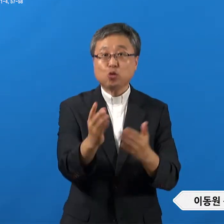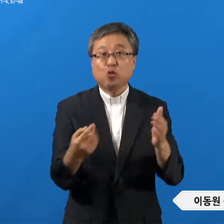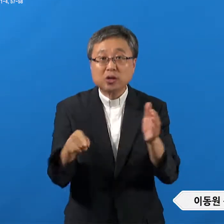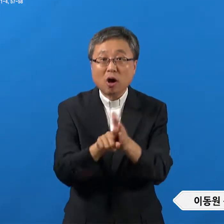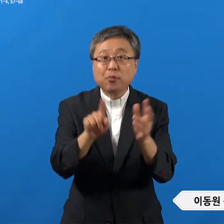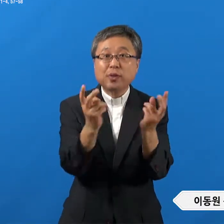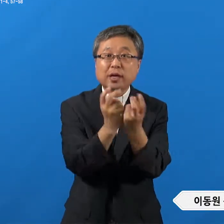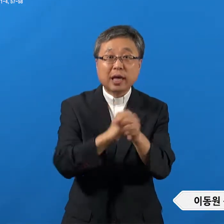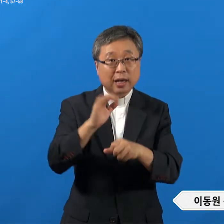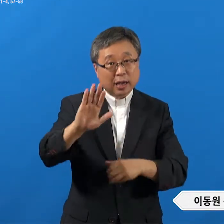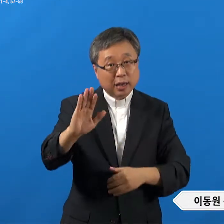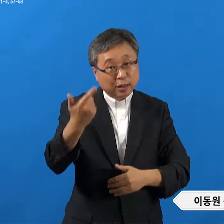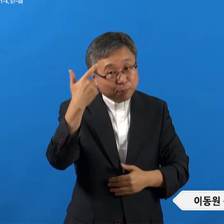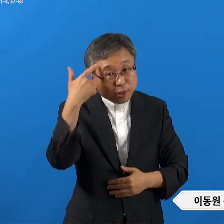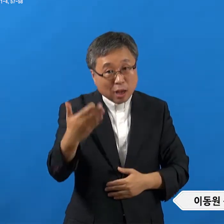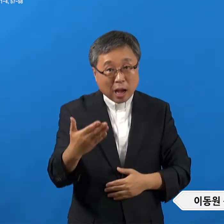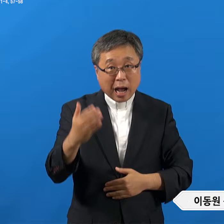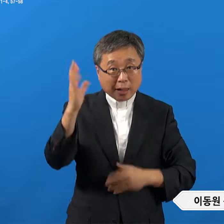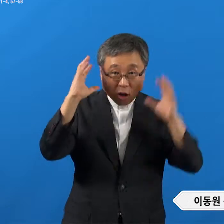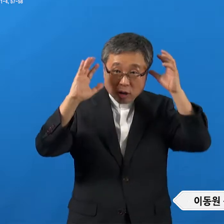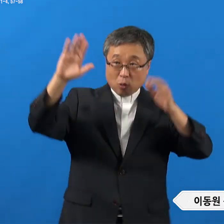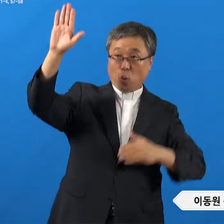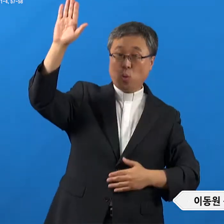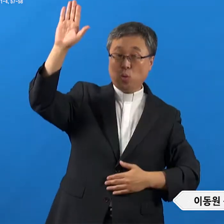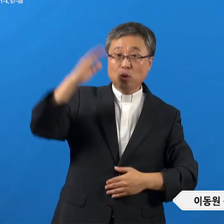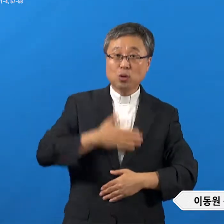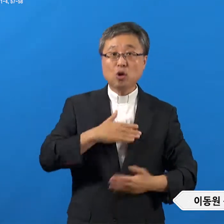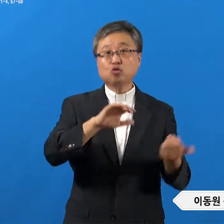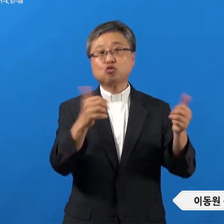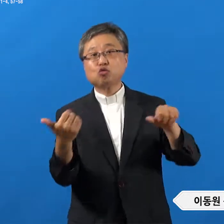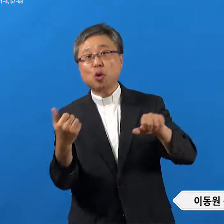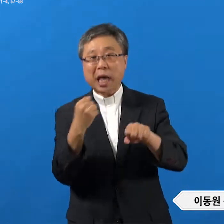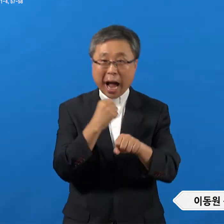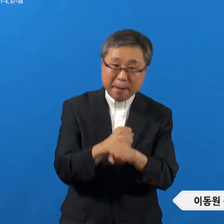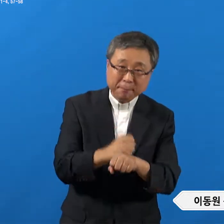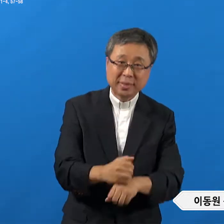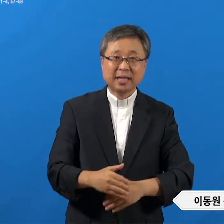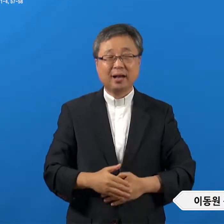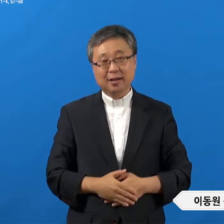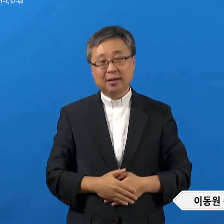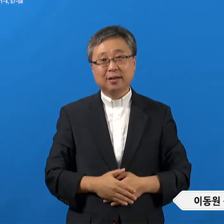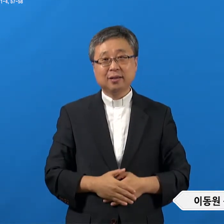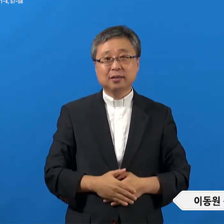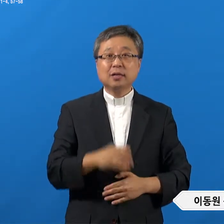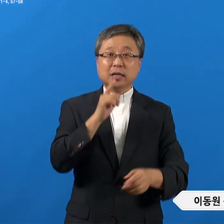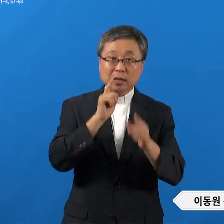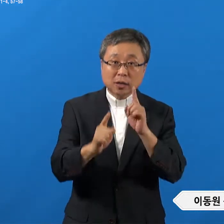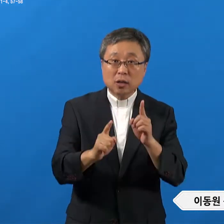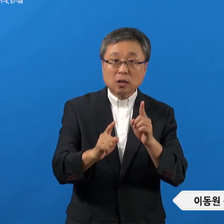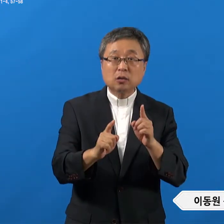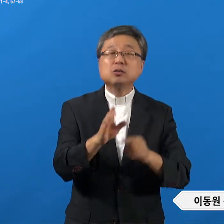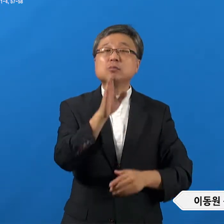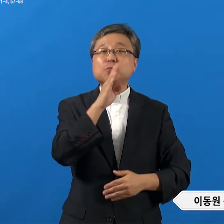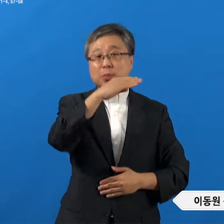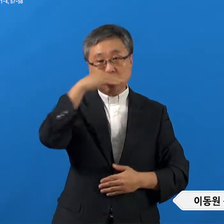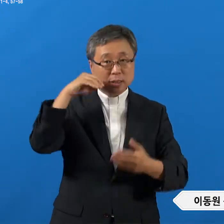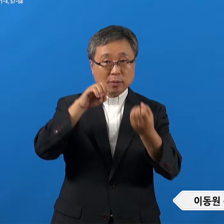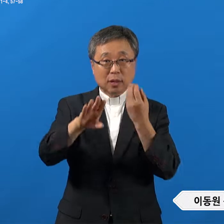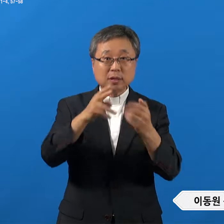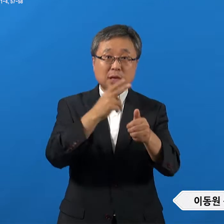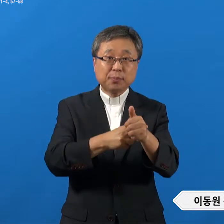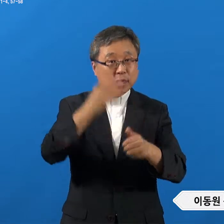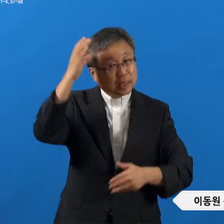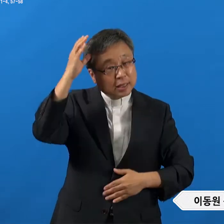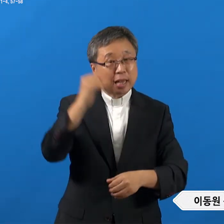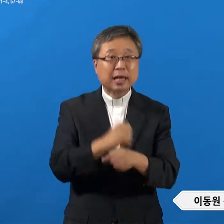해야 하나요? 한 어린이가 번쩍 손을 들었습니다. 죽어야 합니다. 그 말은 정답이에요. 물론 선생님이